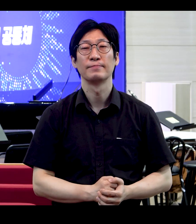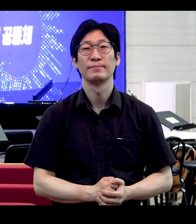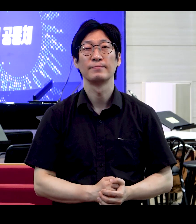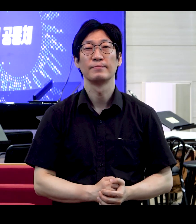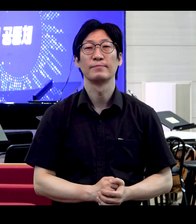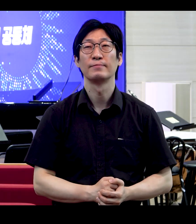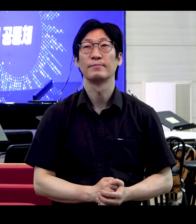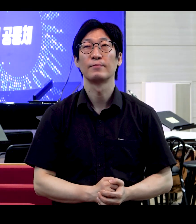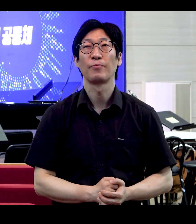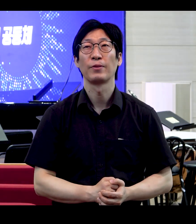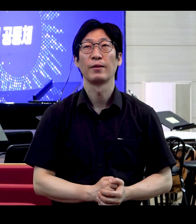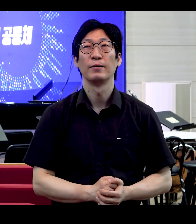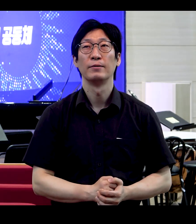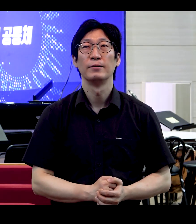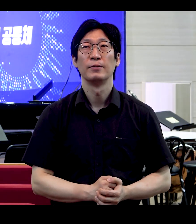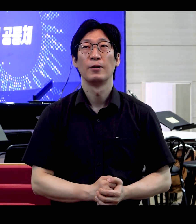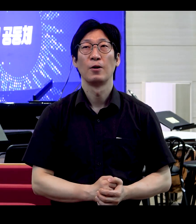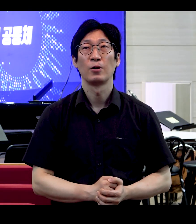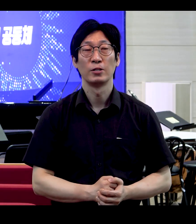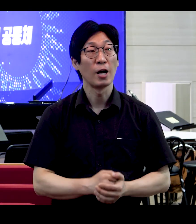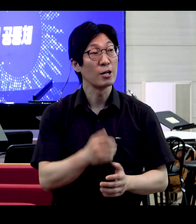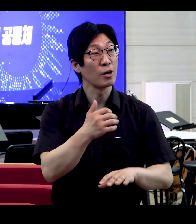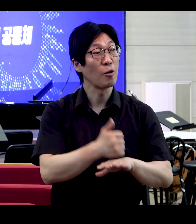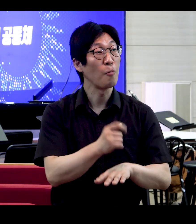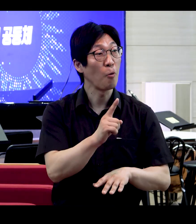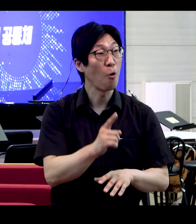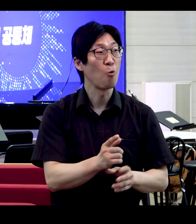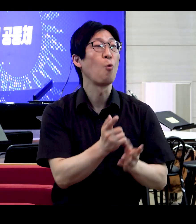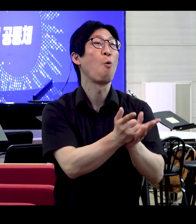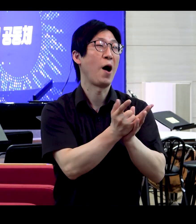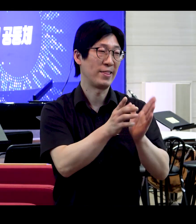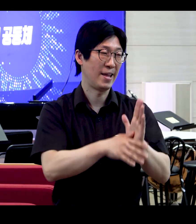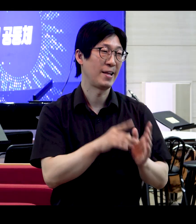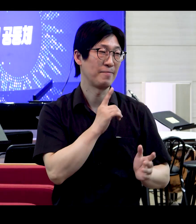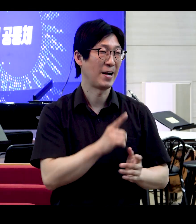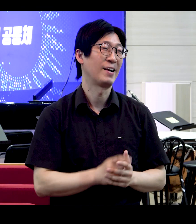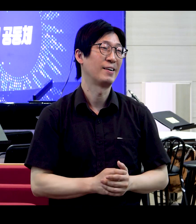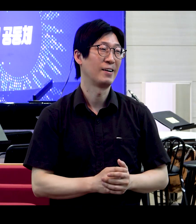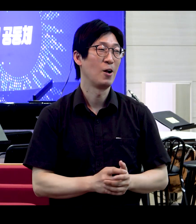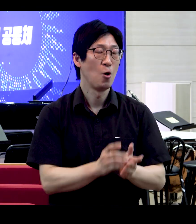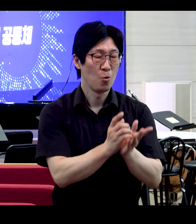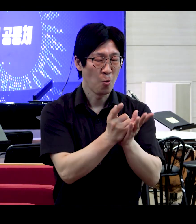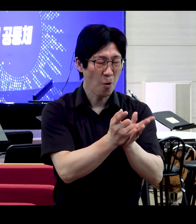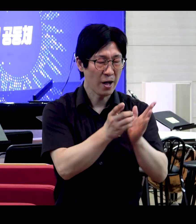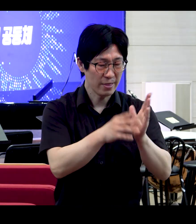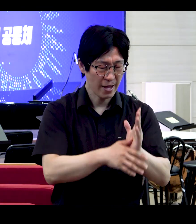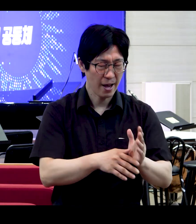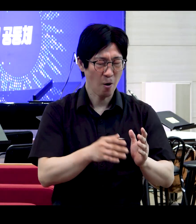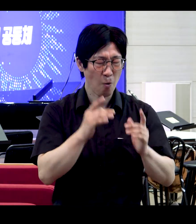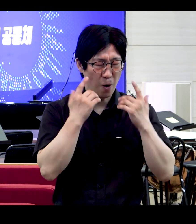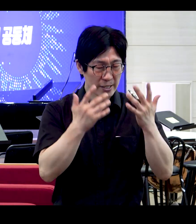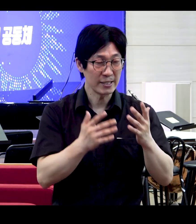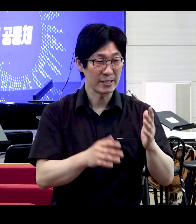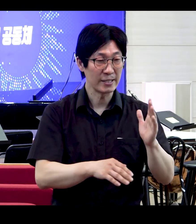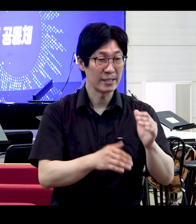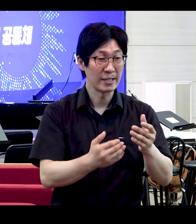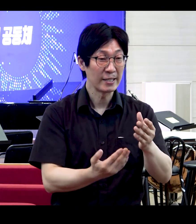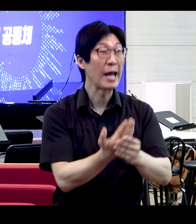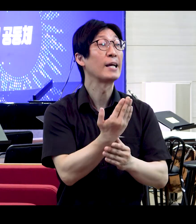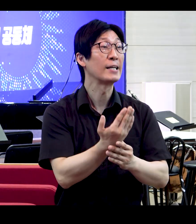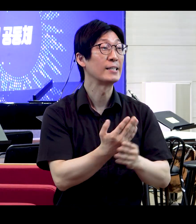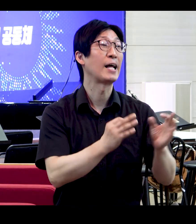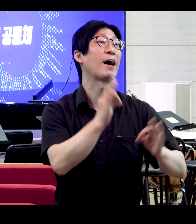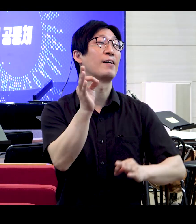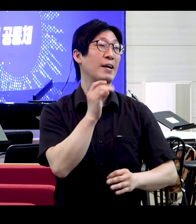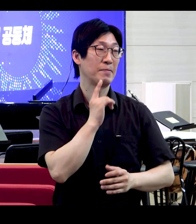거죠. 예, 그렇습니다. 노아 홍수는요, 이 지구상에 분명히 있었습니다. 그래서 사실